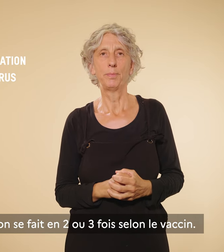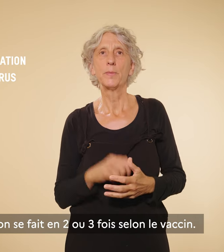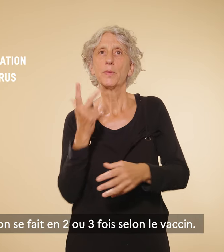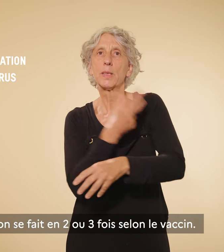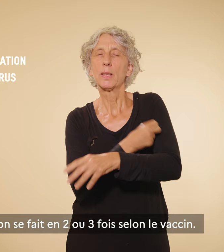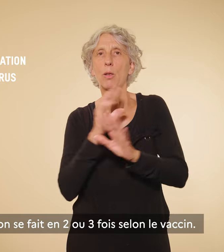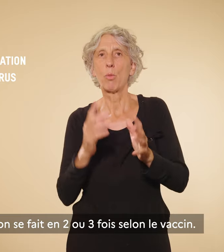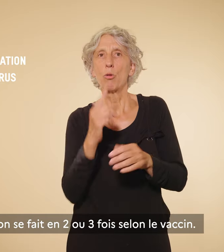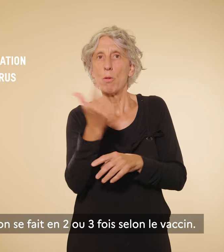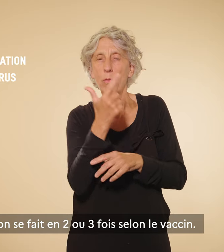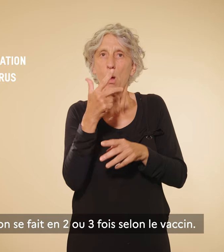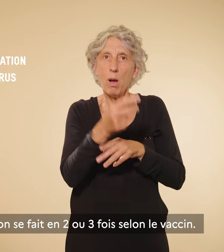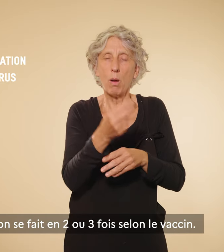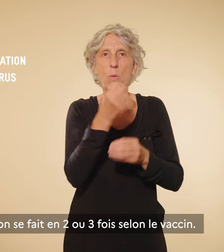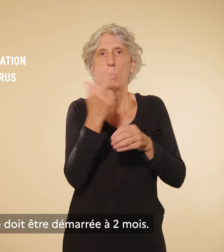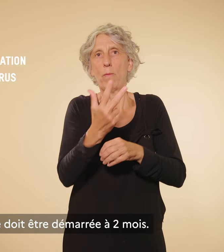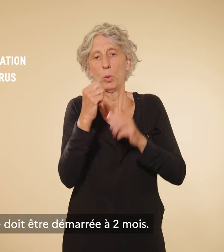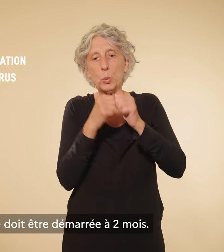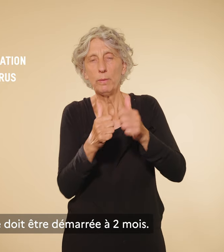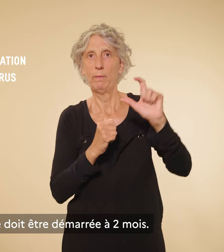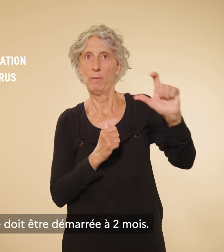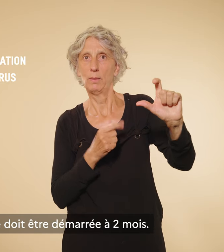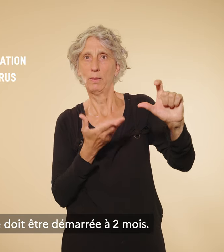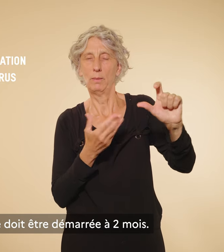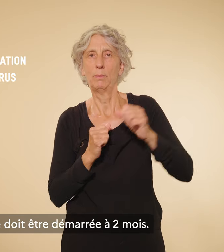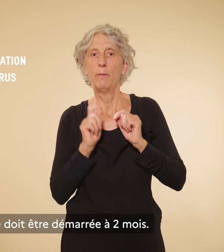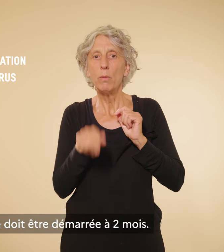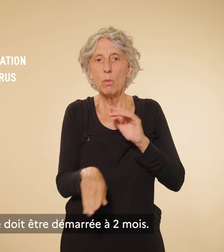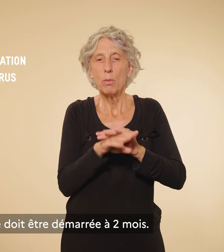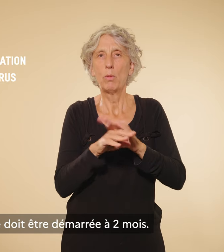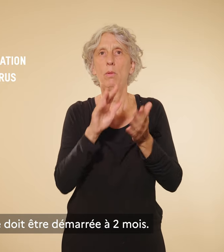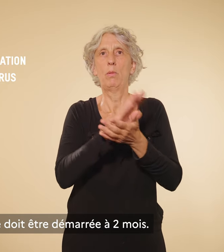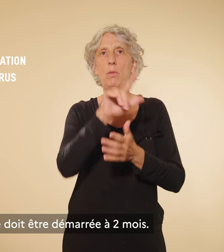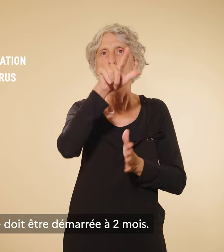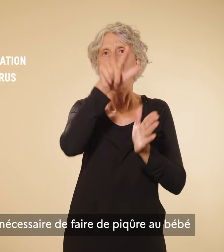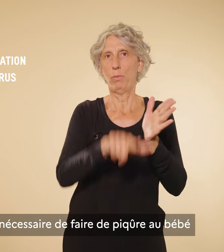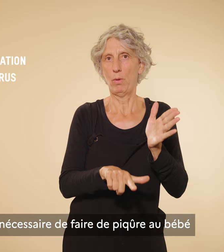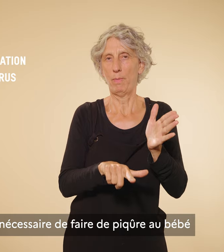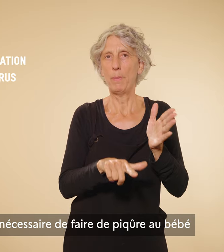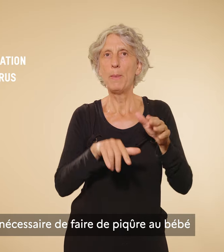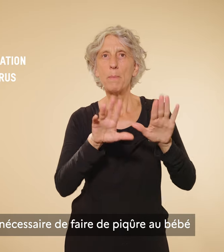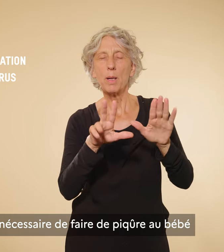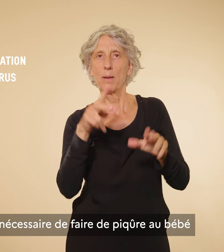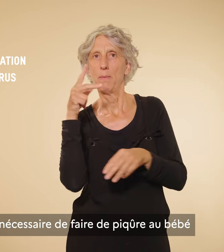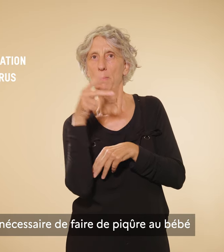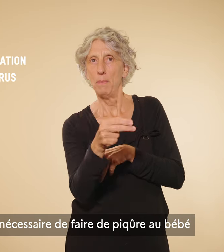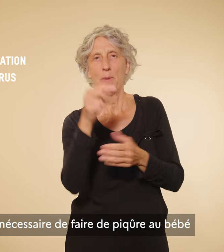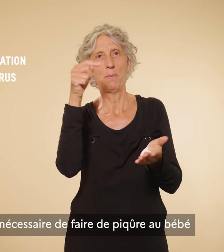Elle deux ou trois fois selon le vaccin. Elle doit être démarrée à deux mois. Il n'est pas nécessaire de faire de piqûres au bébé.